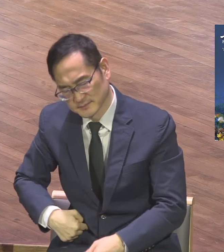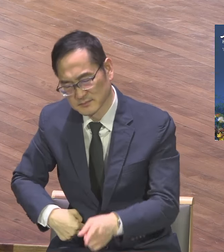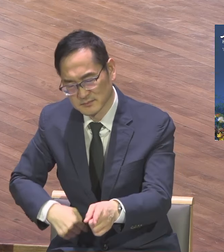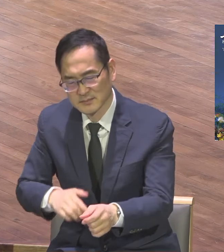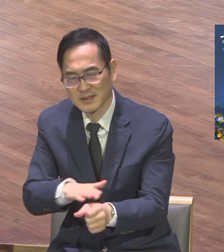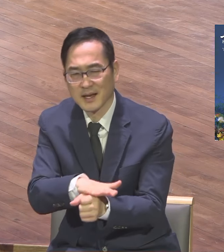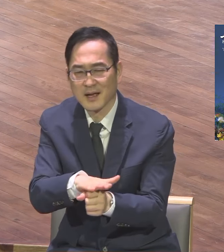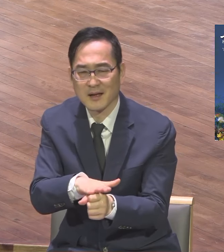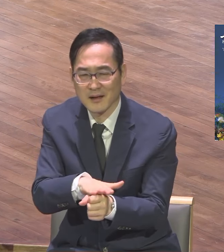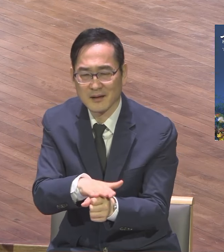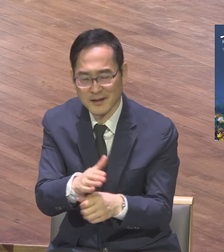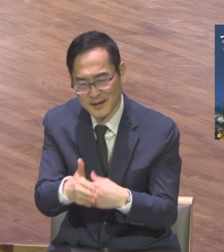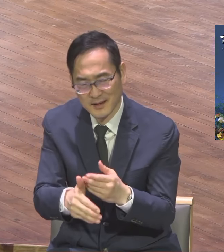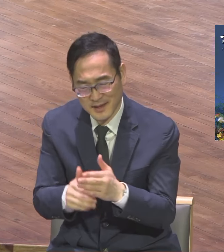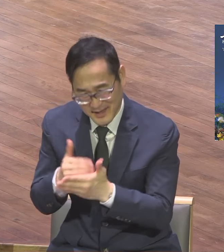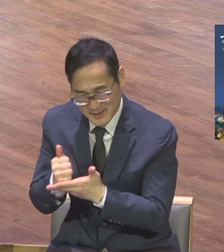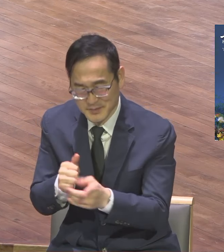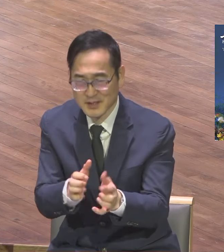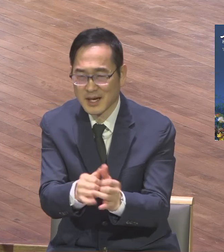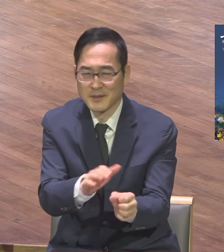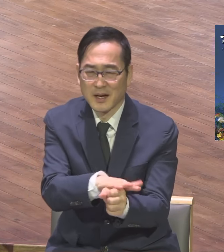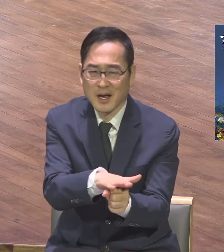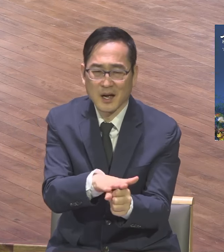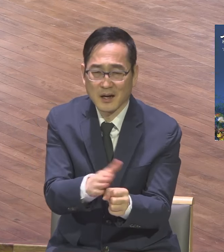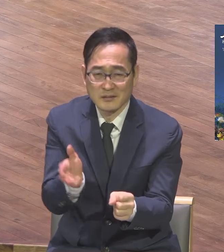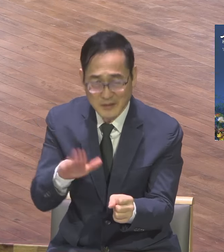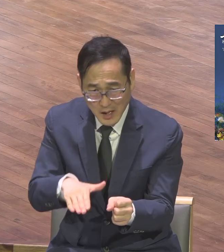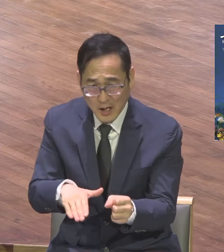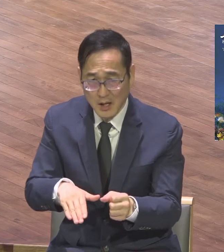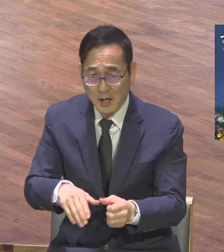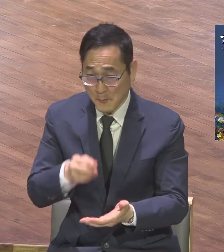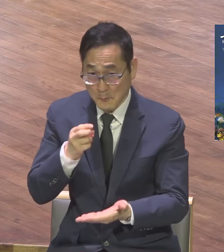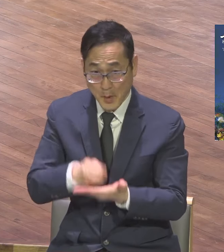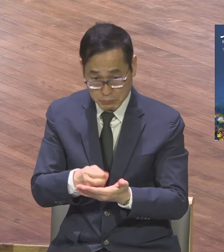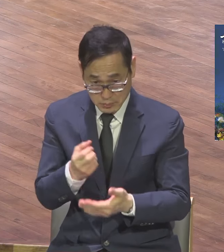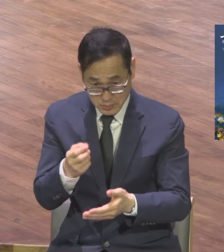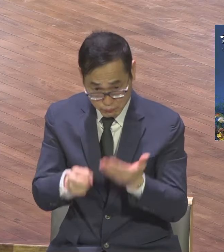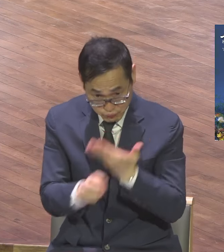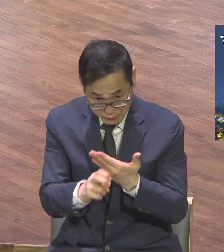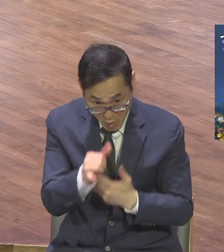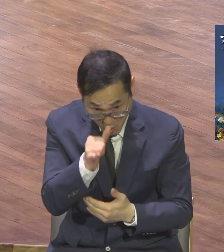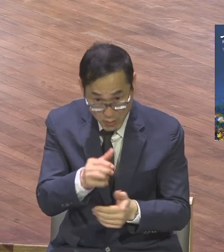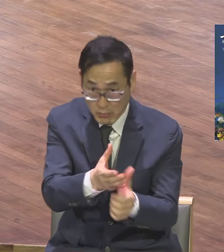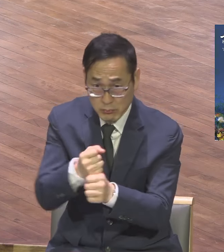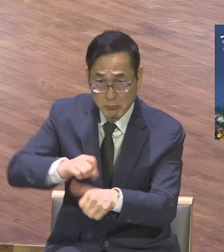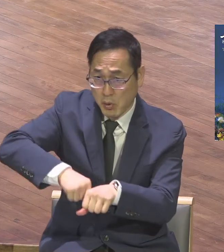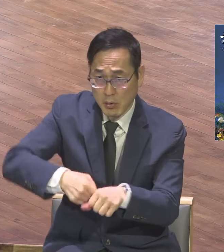사랑하시되 하나님 공의를 만족시켜야 돼요. 사랑은 하는데 공의는 만족되어야 돼요. 그 죄 문제 해결해야 돼요.